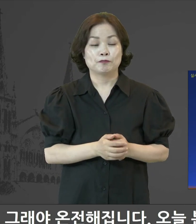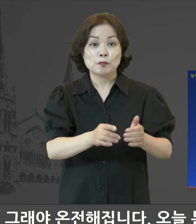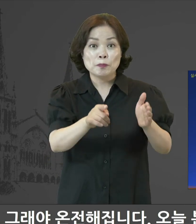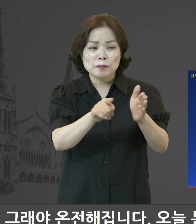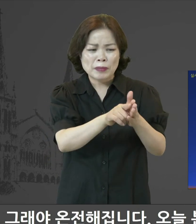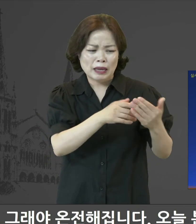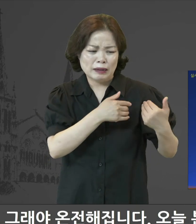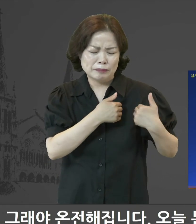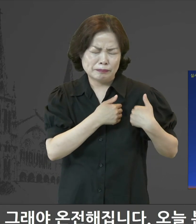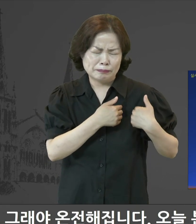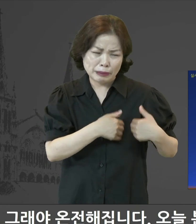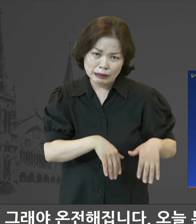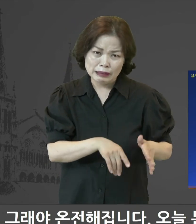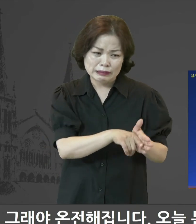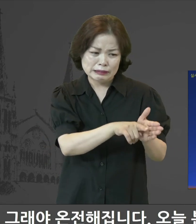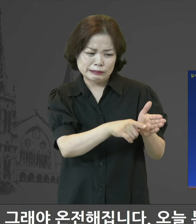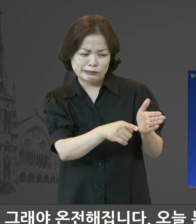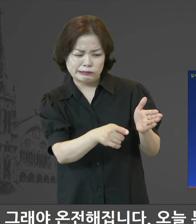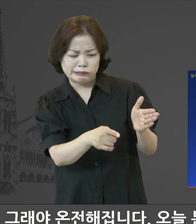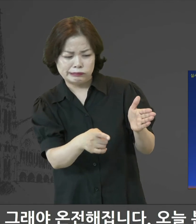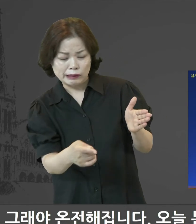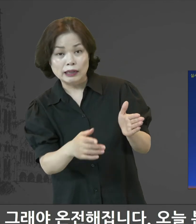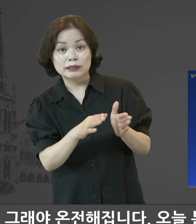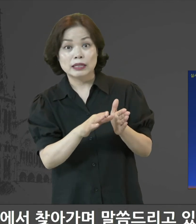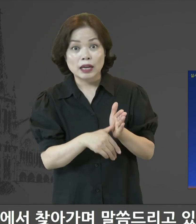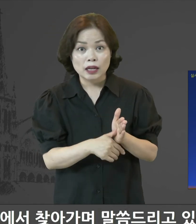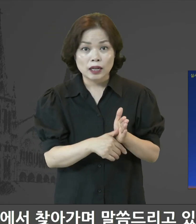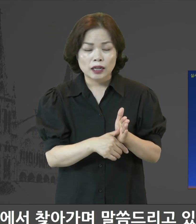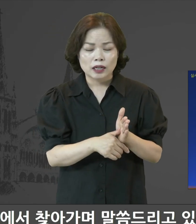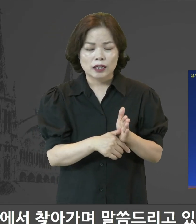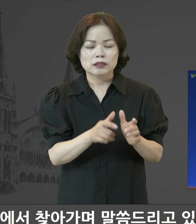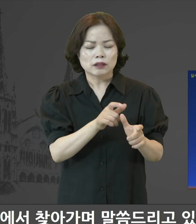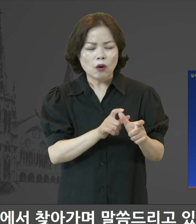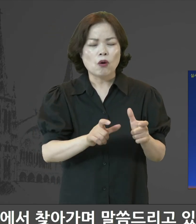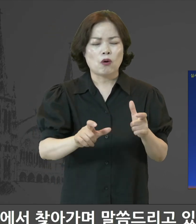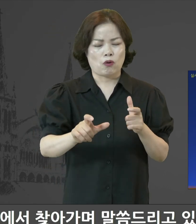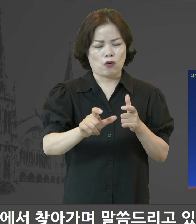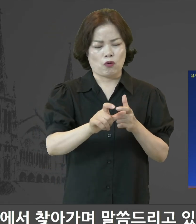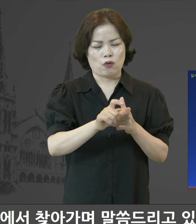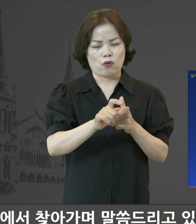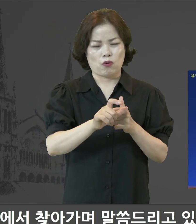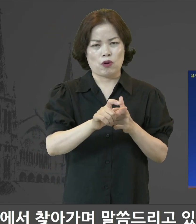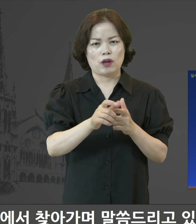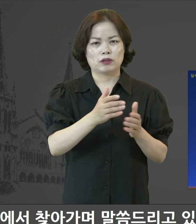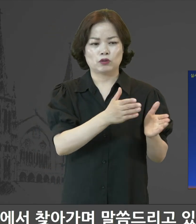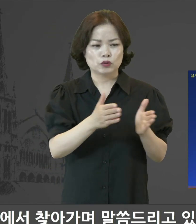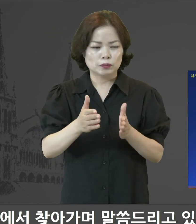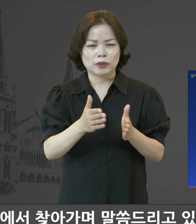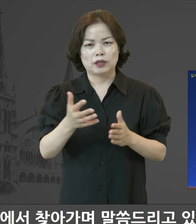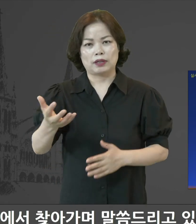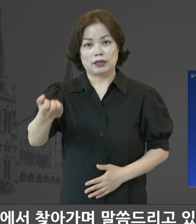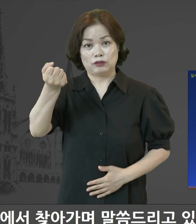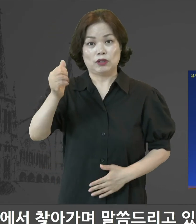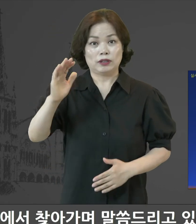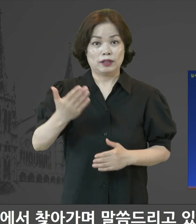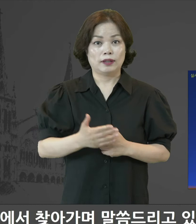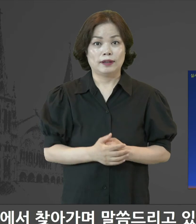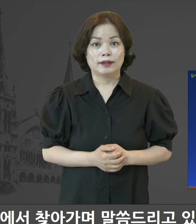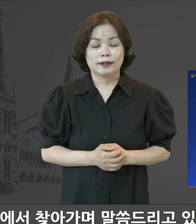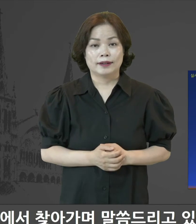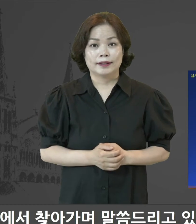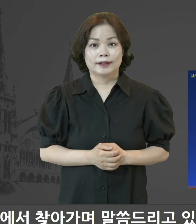믿음이 약할 때 그 믿음을 보충해야 됩니다. 그래야 온전해지는 거죠. 이 준비하고 갖추는 겁니다.